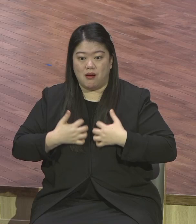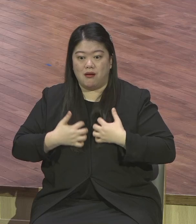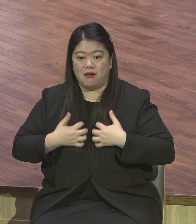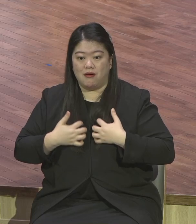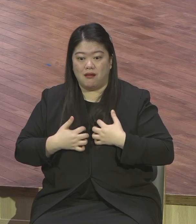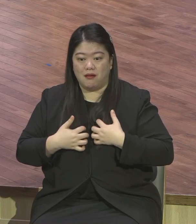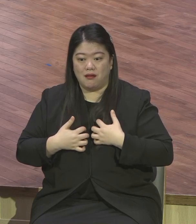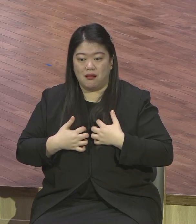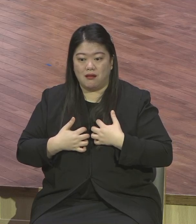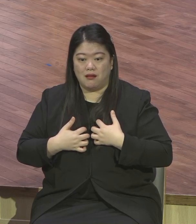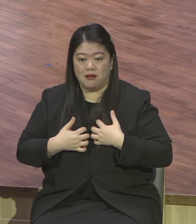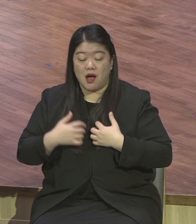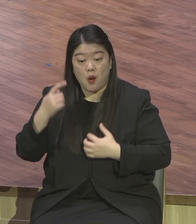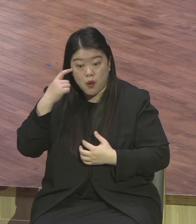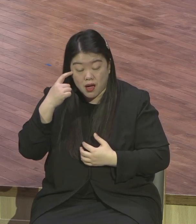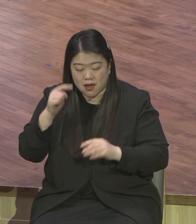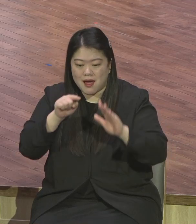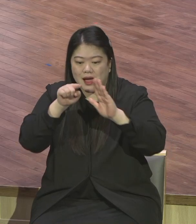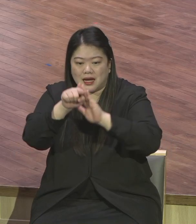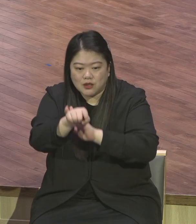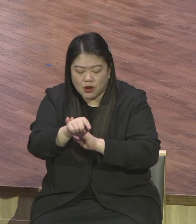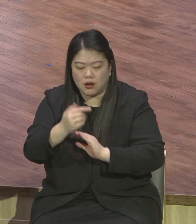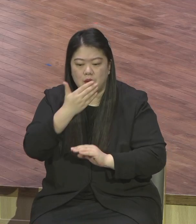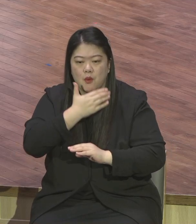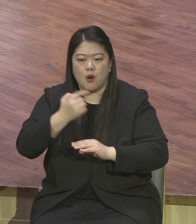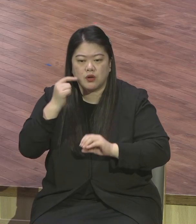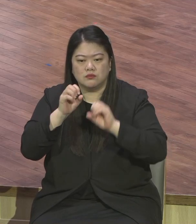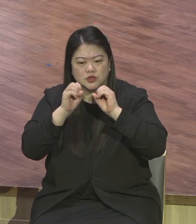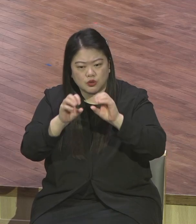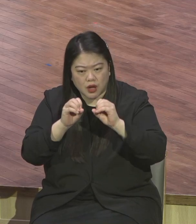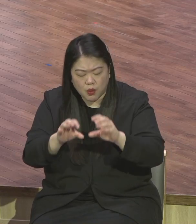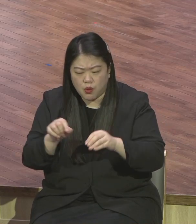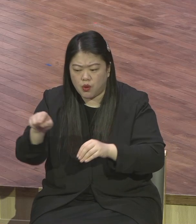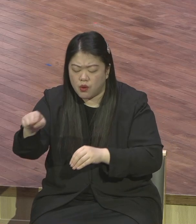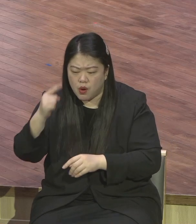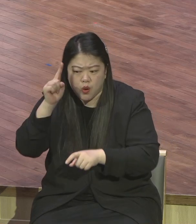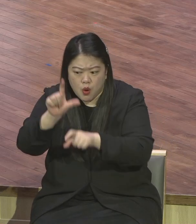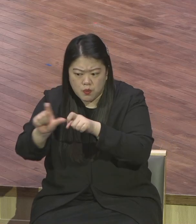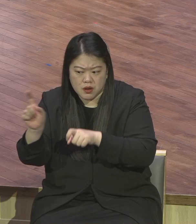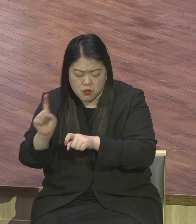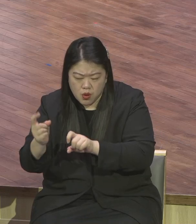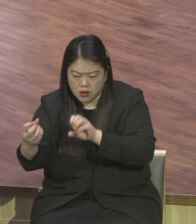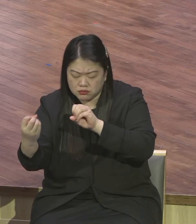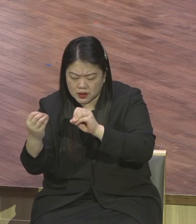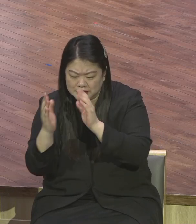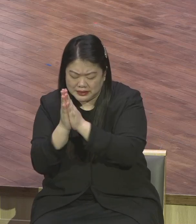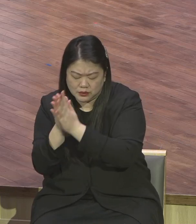충만이겠지만 이 사실을 가지고 현장에 가서 복음을 증거할 때 오는 그 충만.